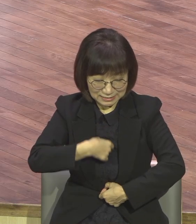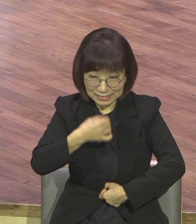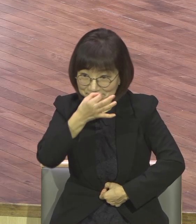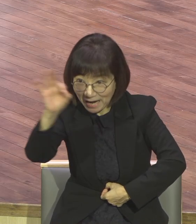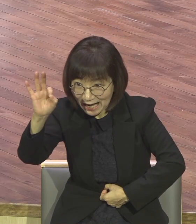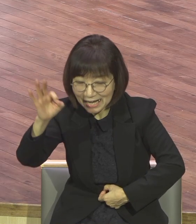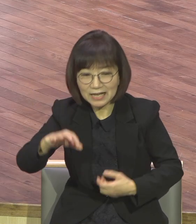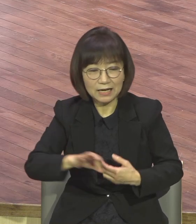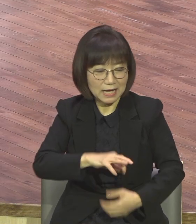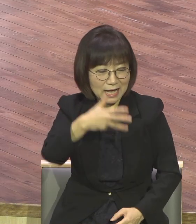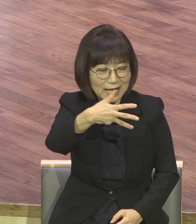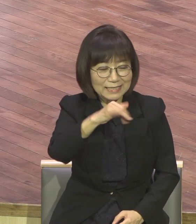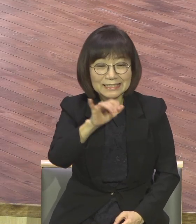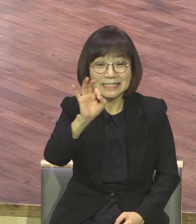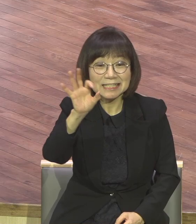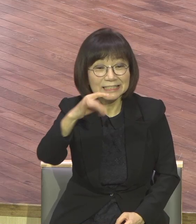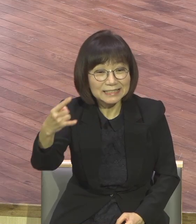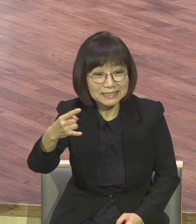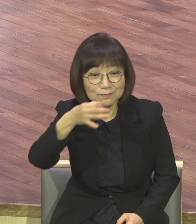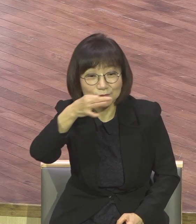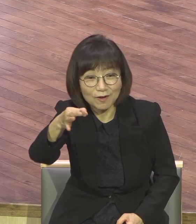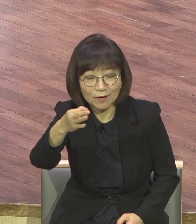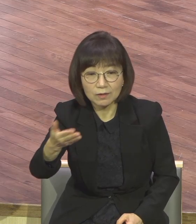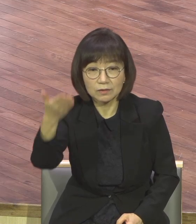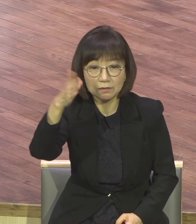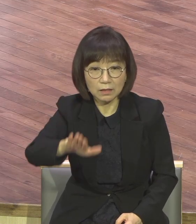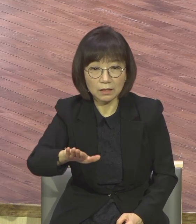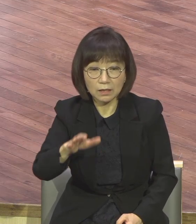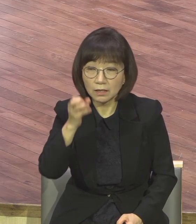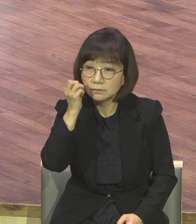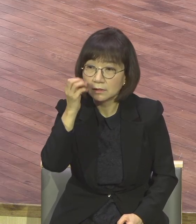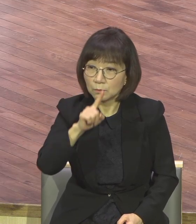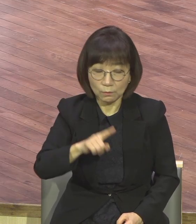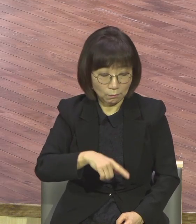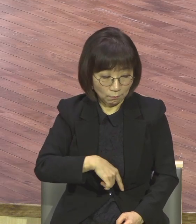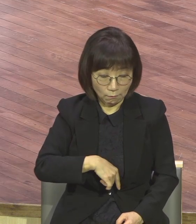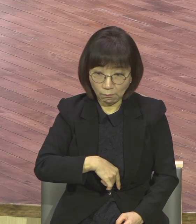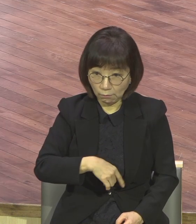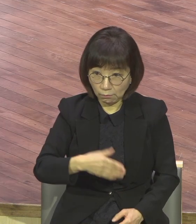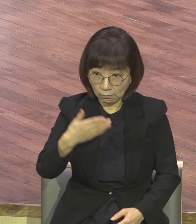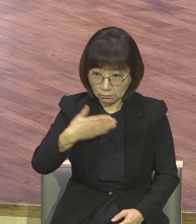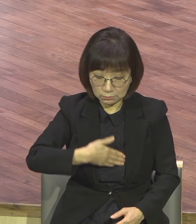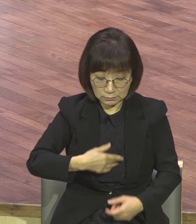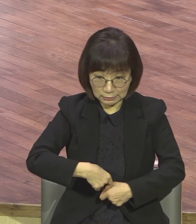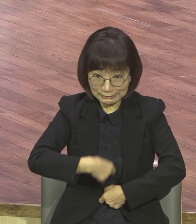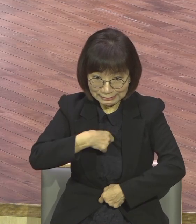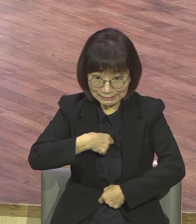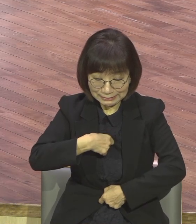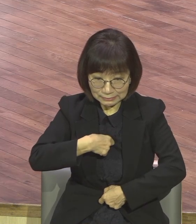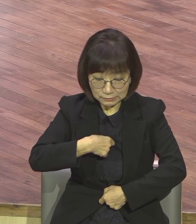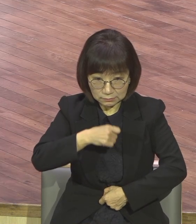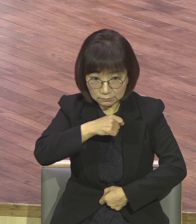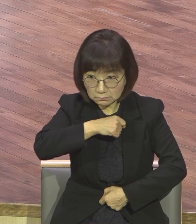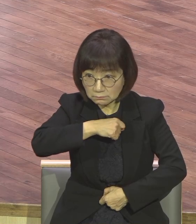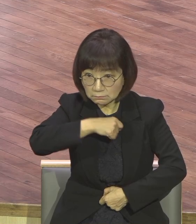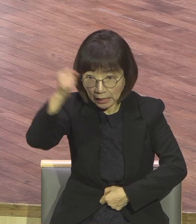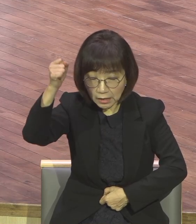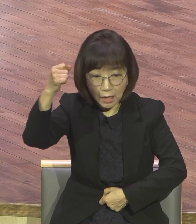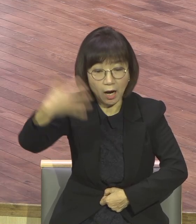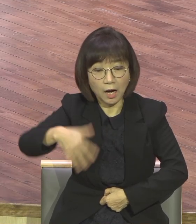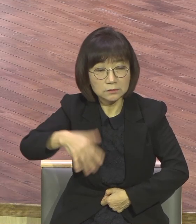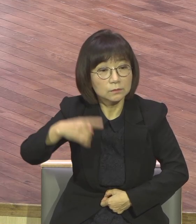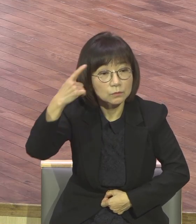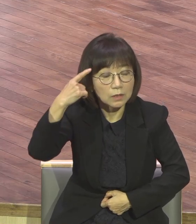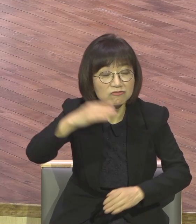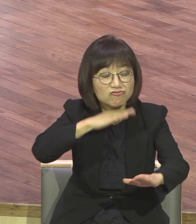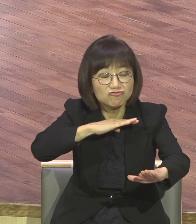칭의라 그럽니다. 이 칭의가 종말론적으로 유보되었다. 그 사람 삶 내용에 따라서